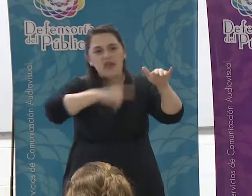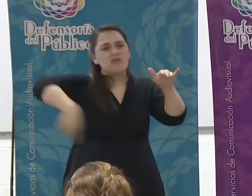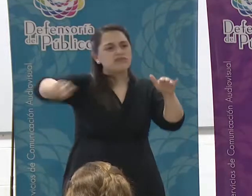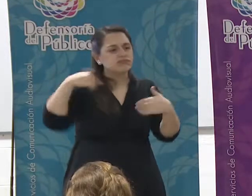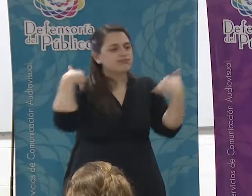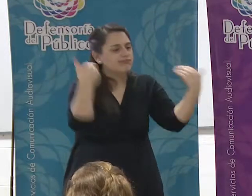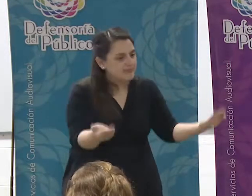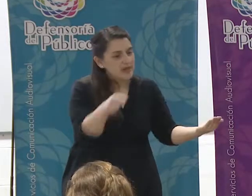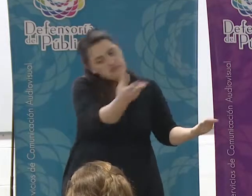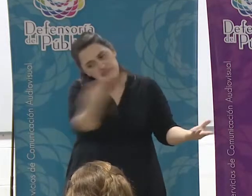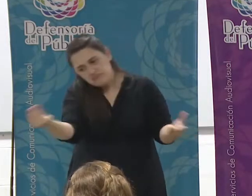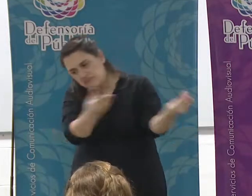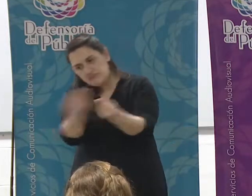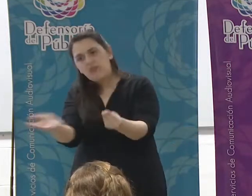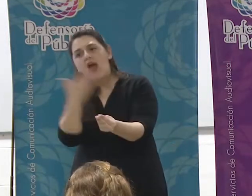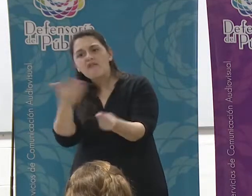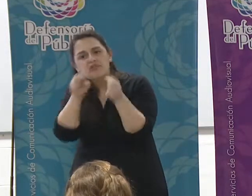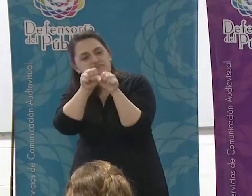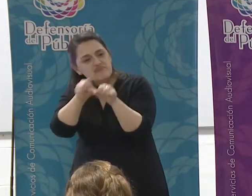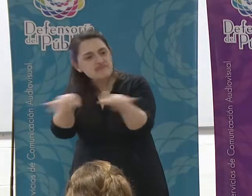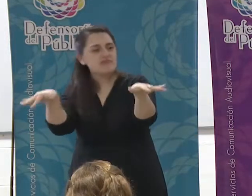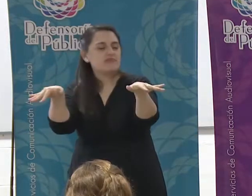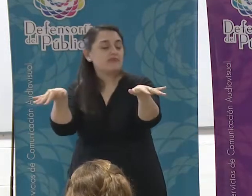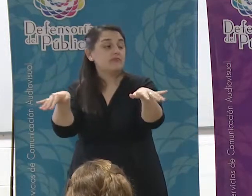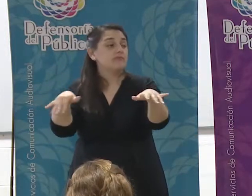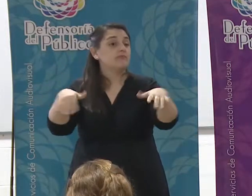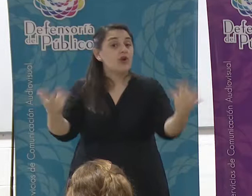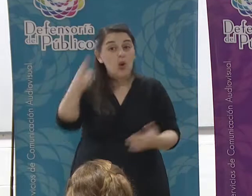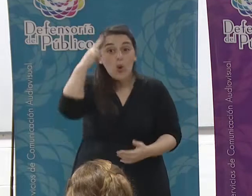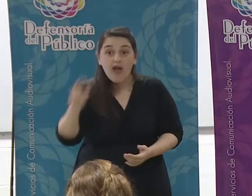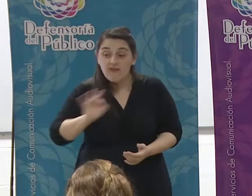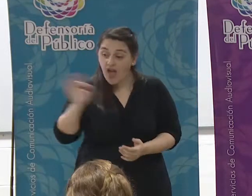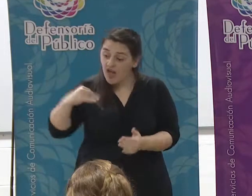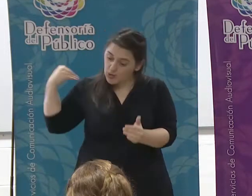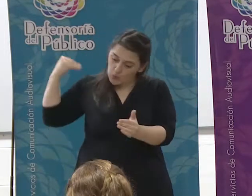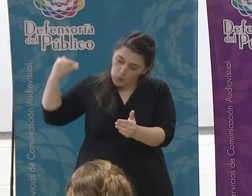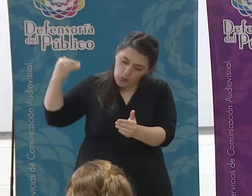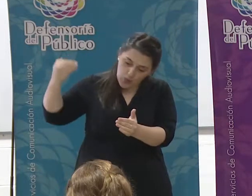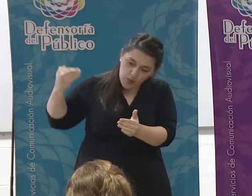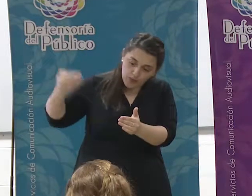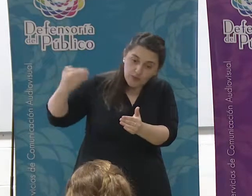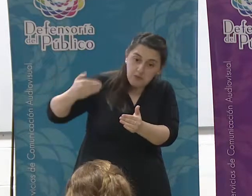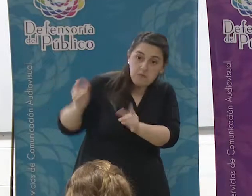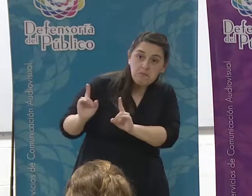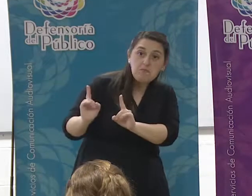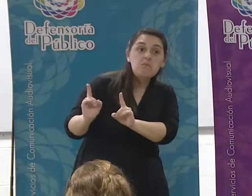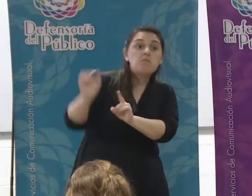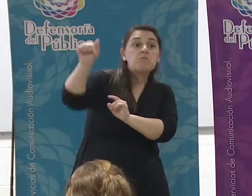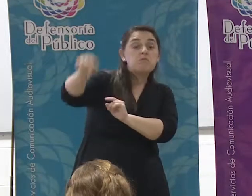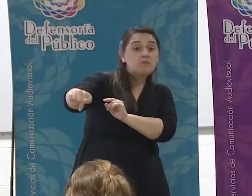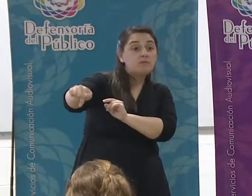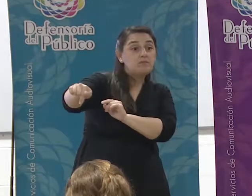lugar. Y bueno, como le decía, son 9 años de que tuvimos esta FM,